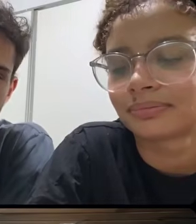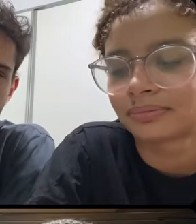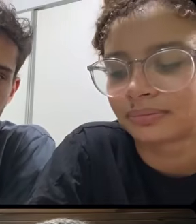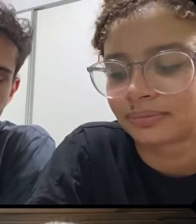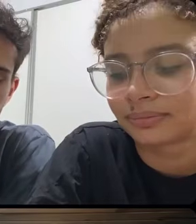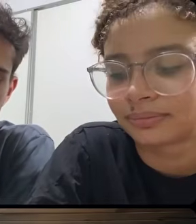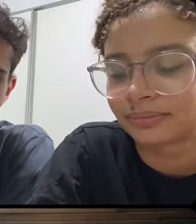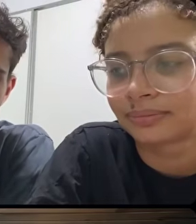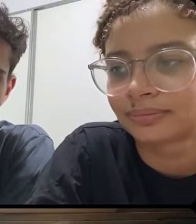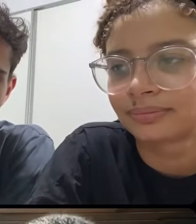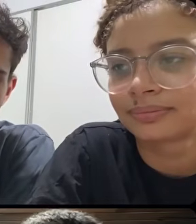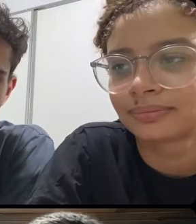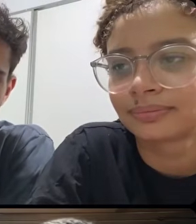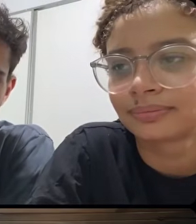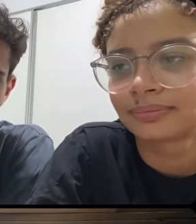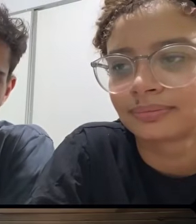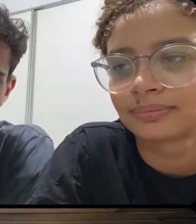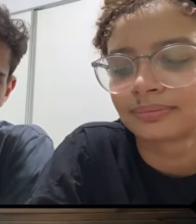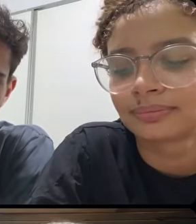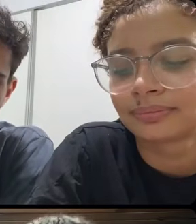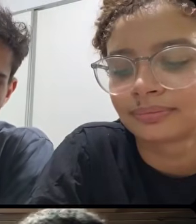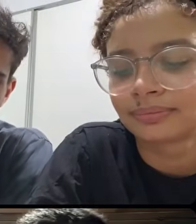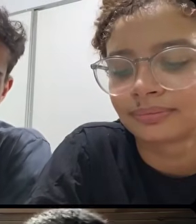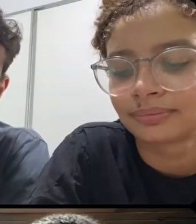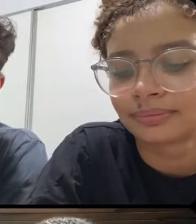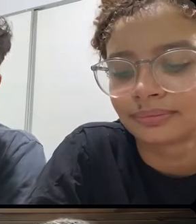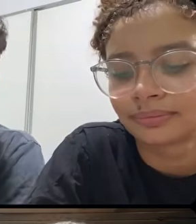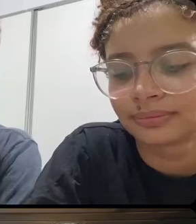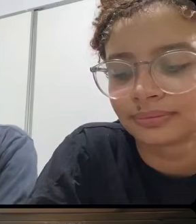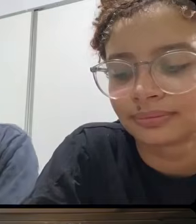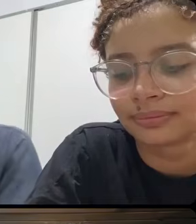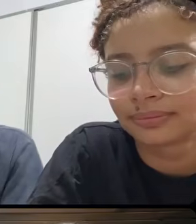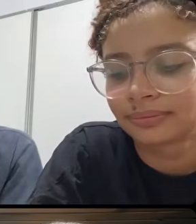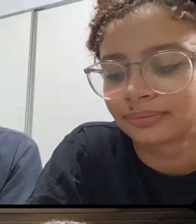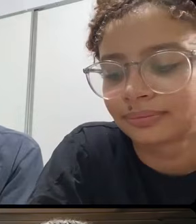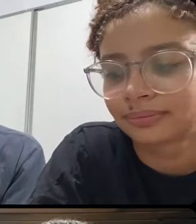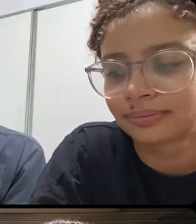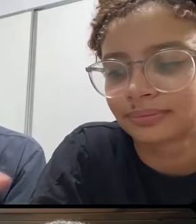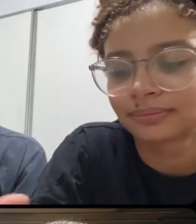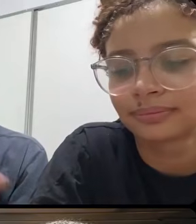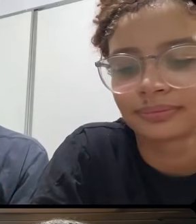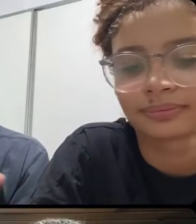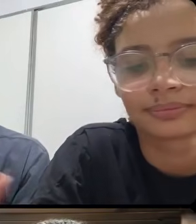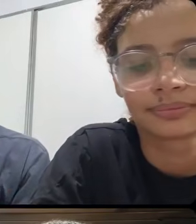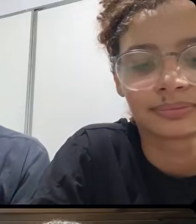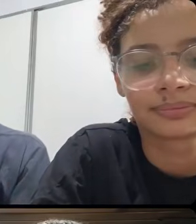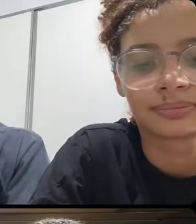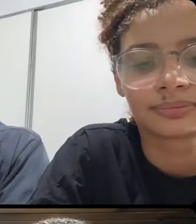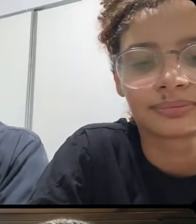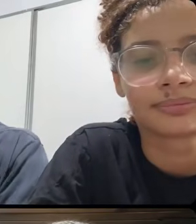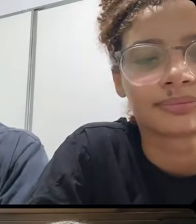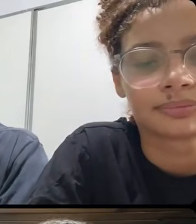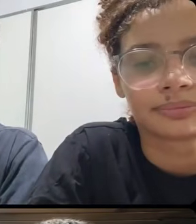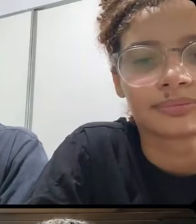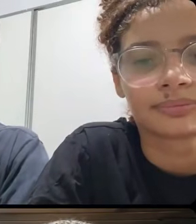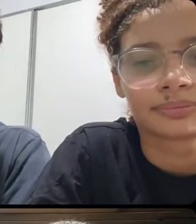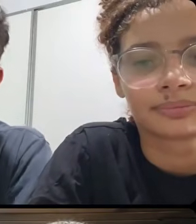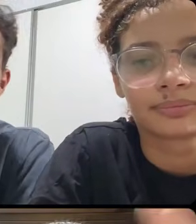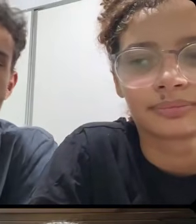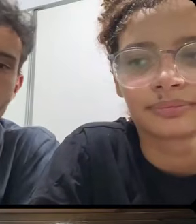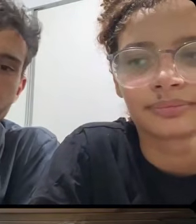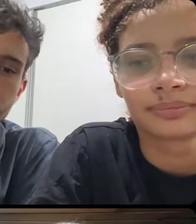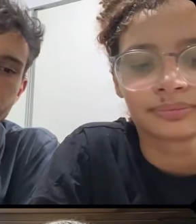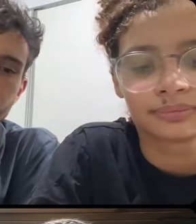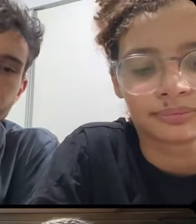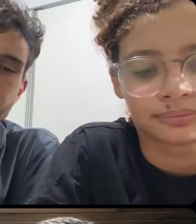adquirir o conhecimento, Deus vai capacitar e vai ser usado, entende? Por onde vocês passarem, em Minas, em São Borja,